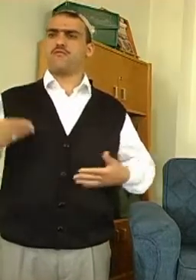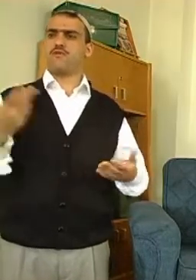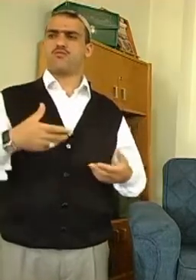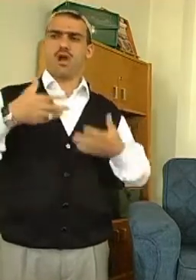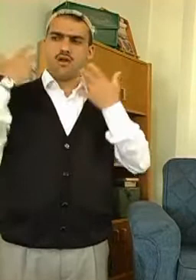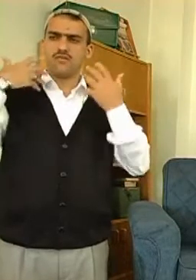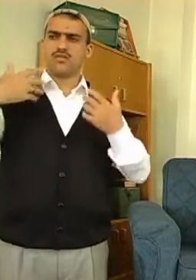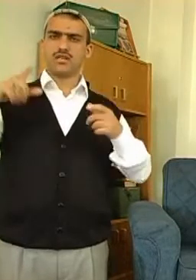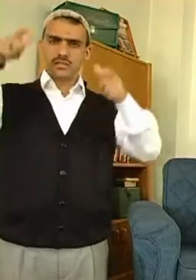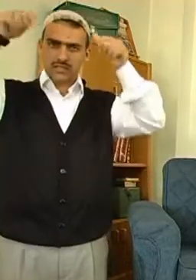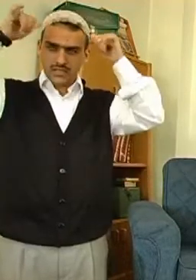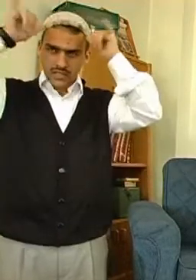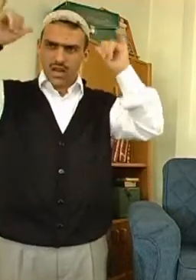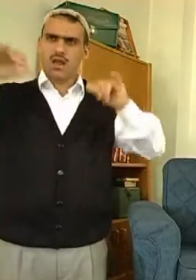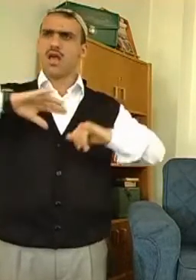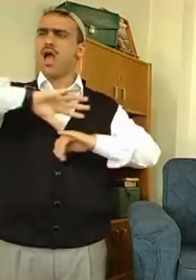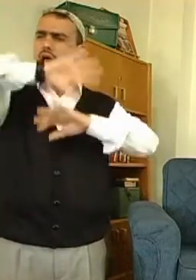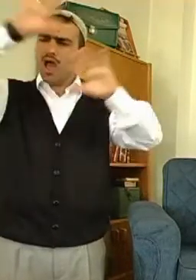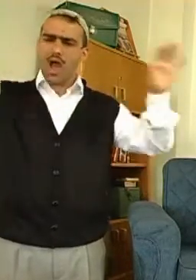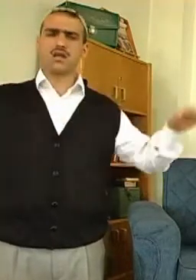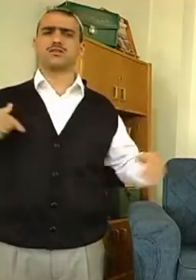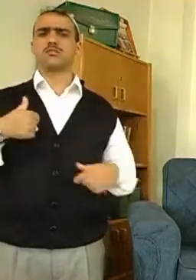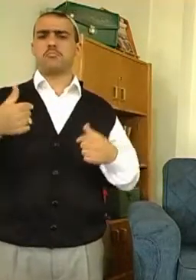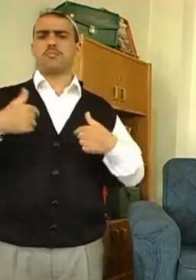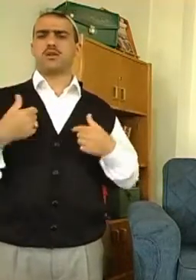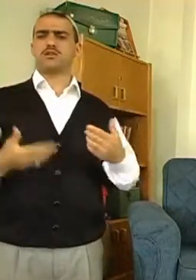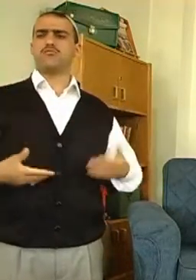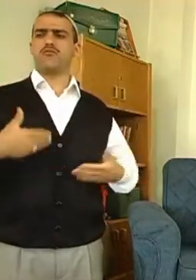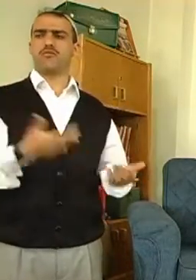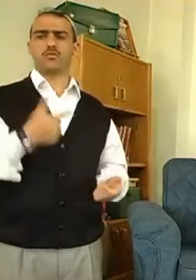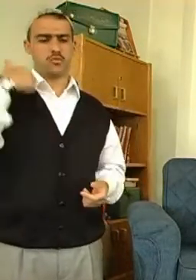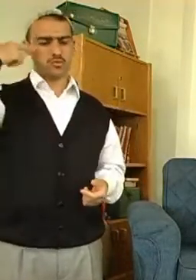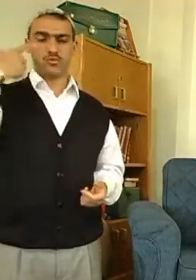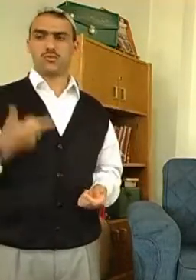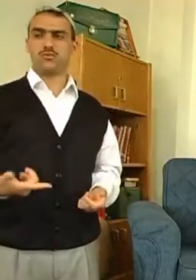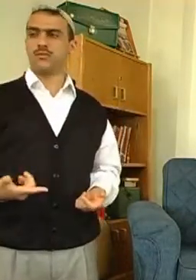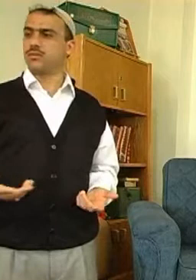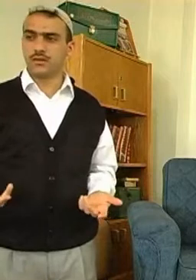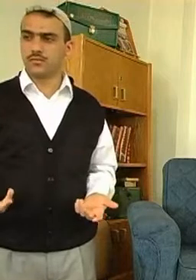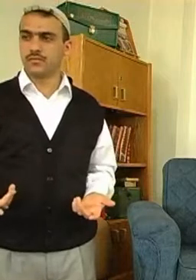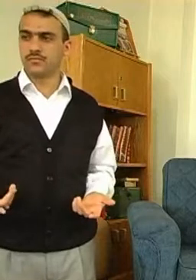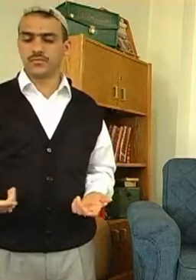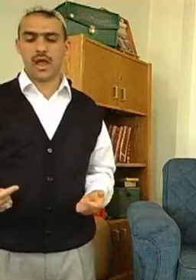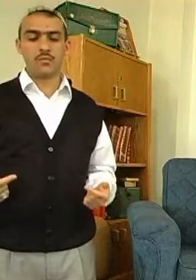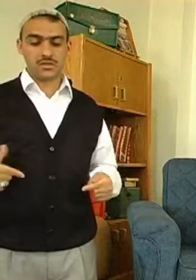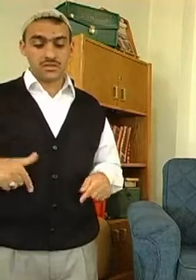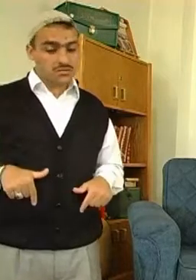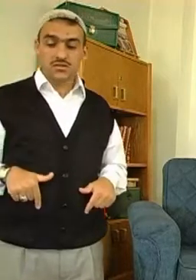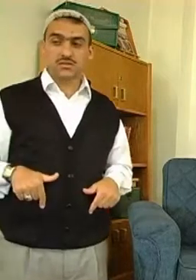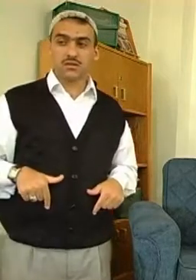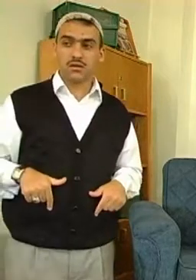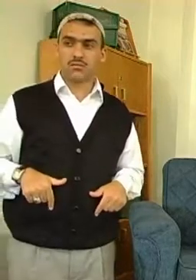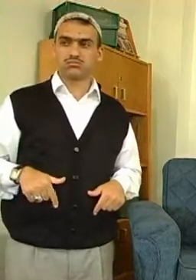Mesela, tabidir yani. Şimdi yumurtadan tavuk çıkmış. Zaten yumurtadan koç deve çıkacak değil. Hani